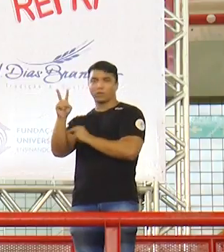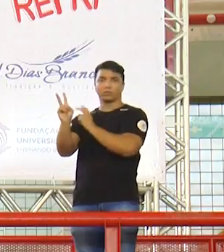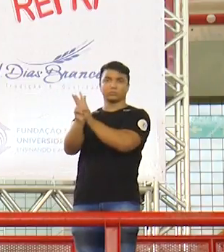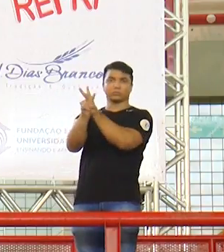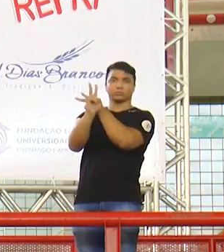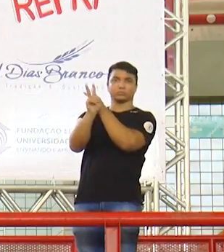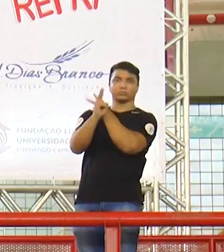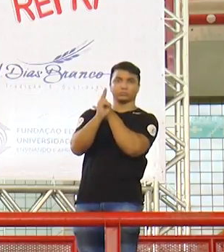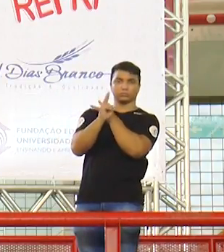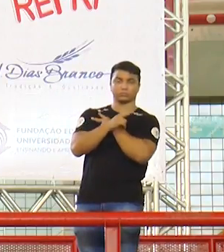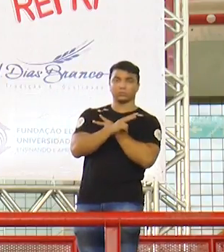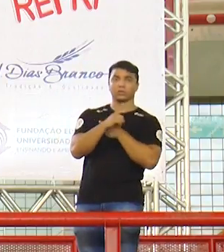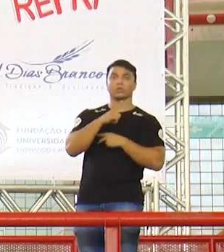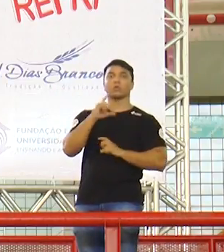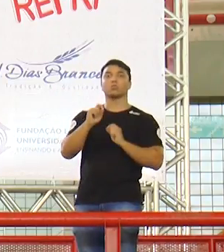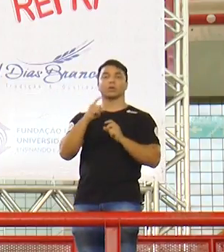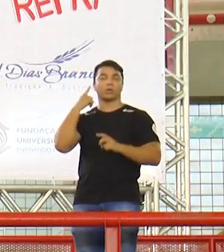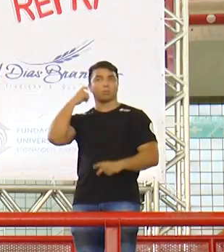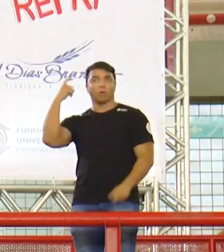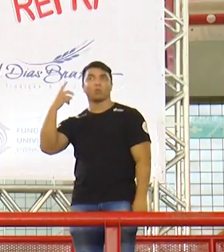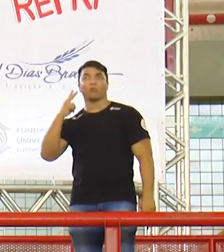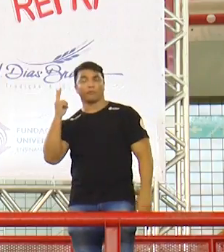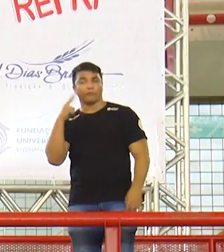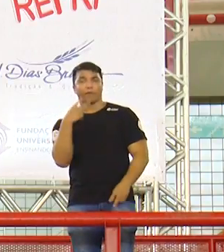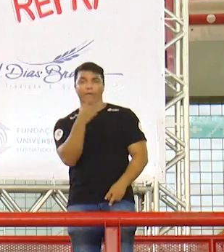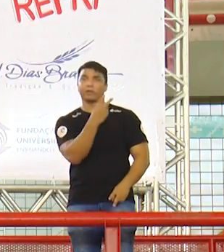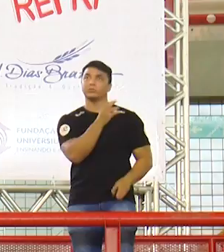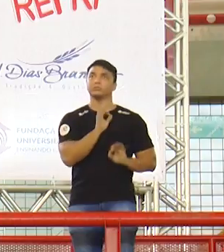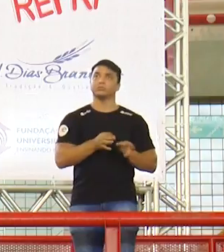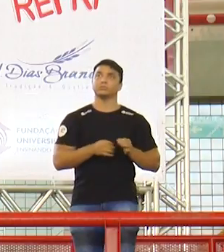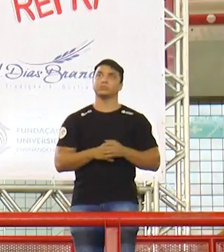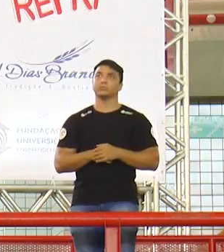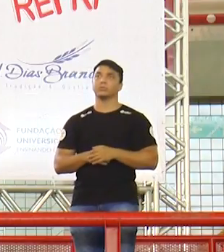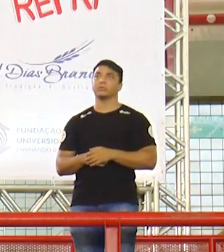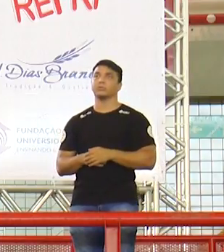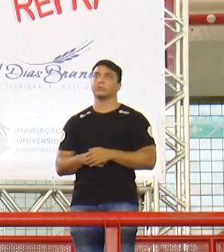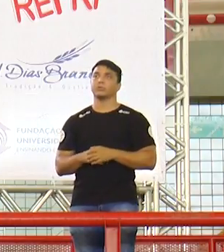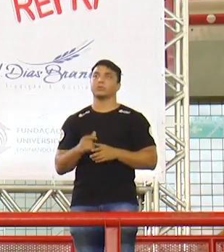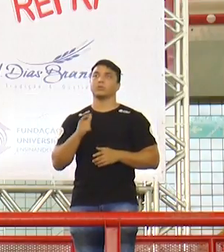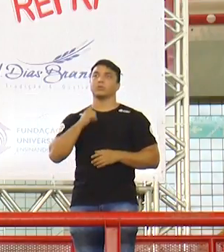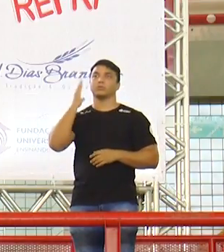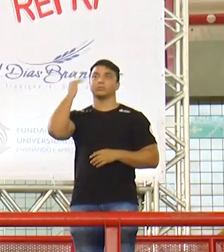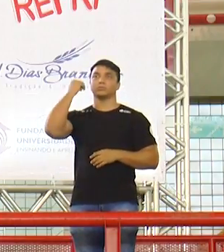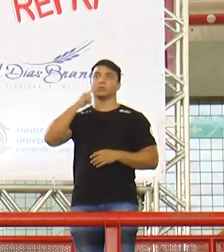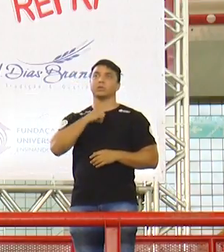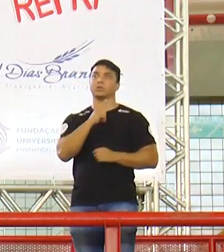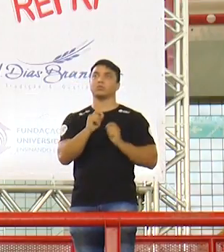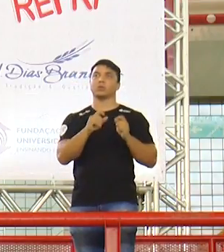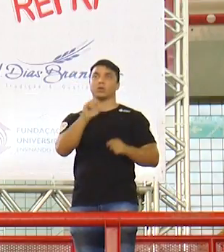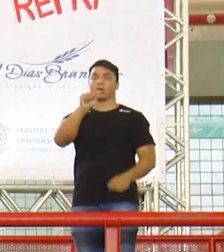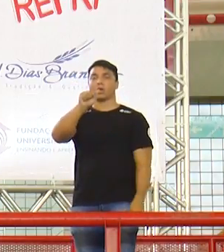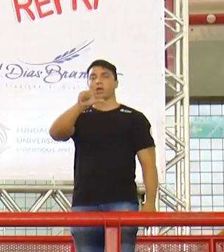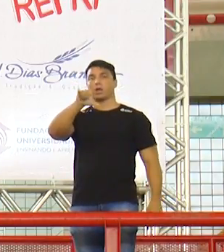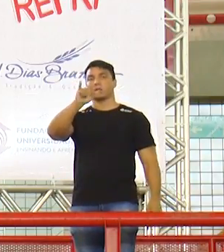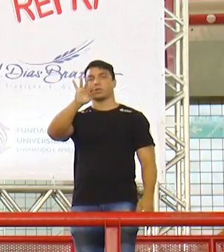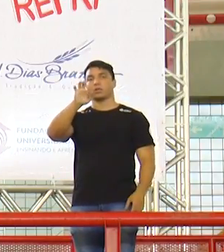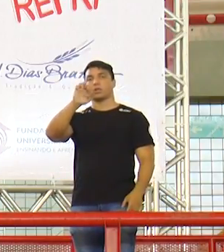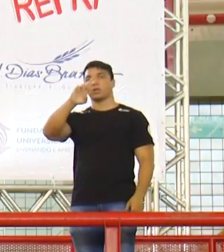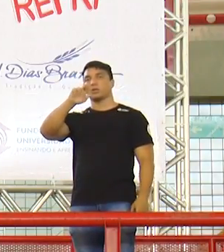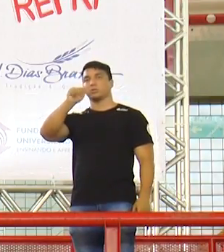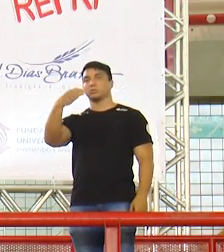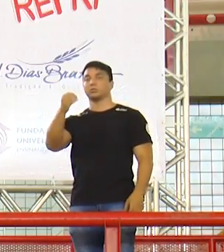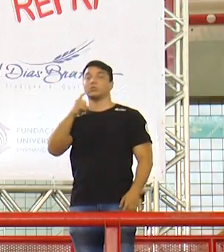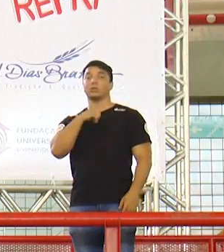vento, tem o barulho do vento. E eu sei que tem uma aliteração, porque repete